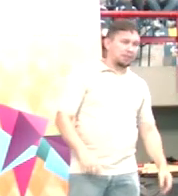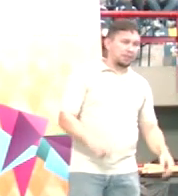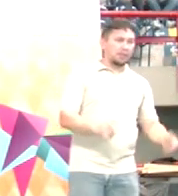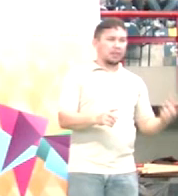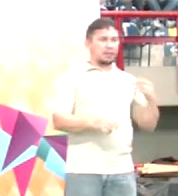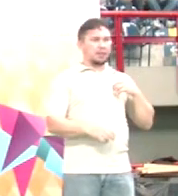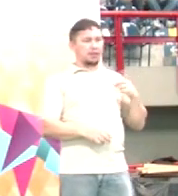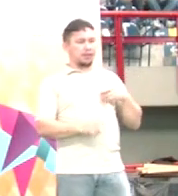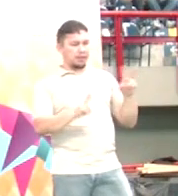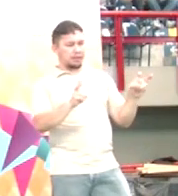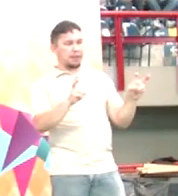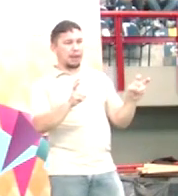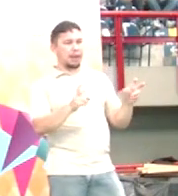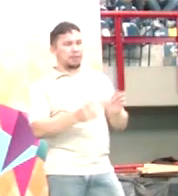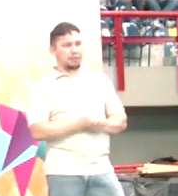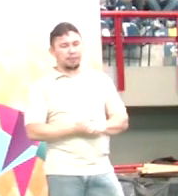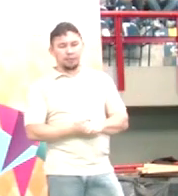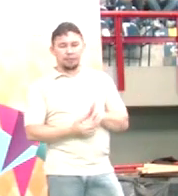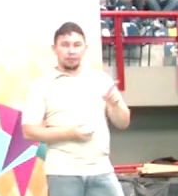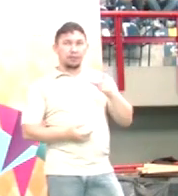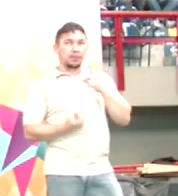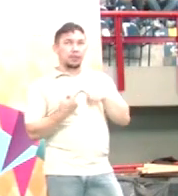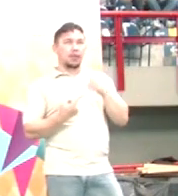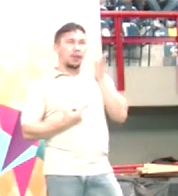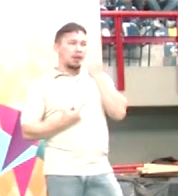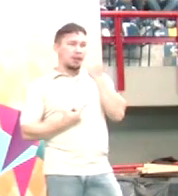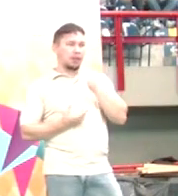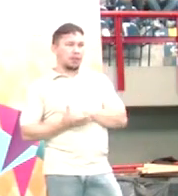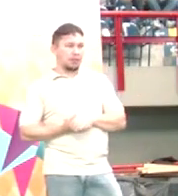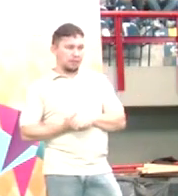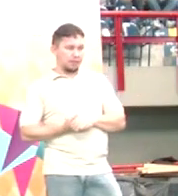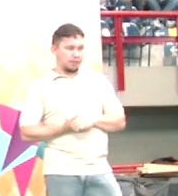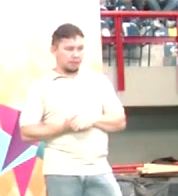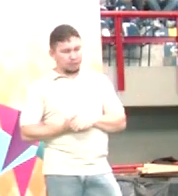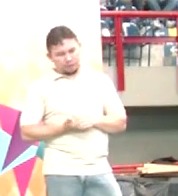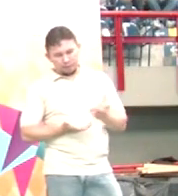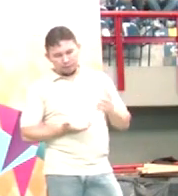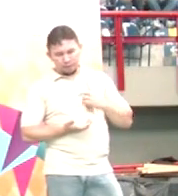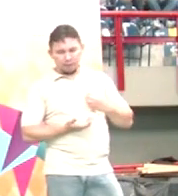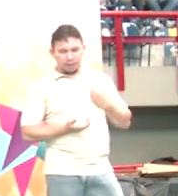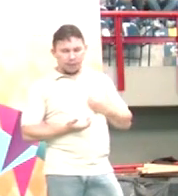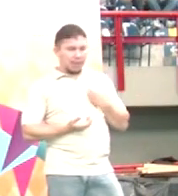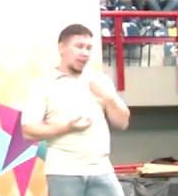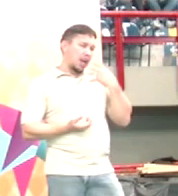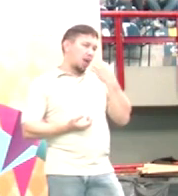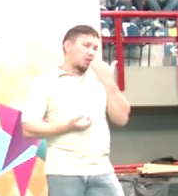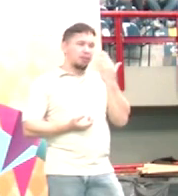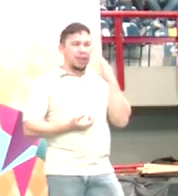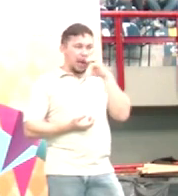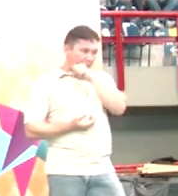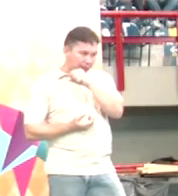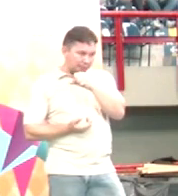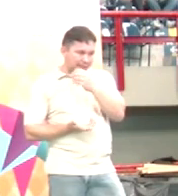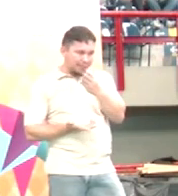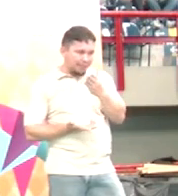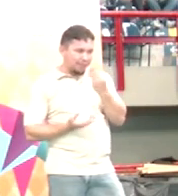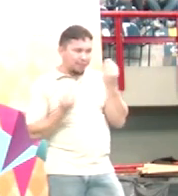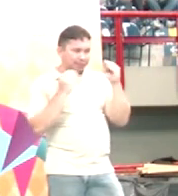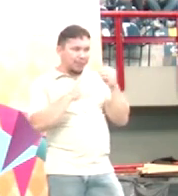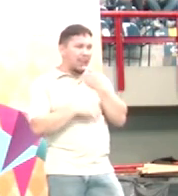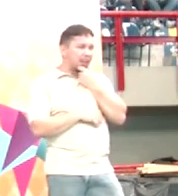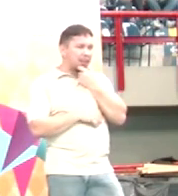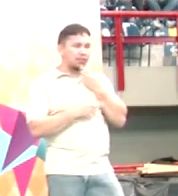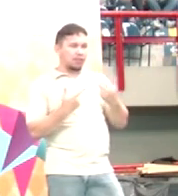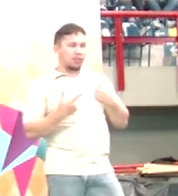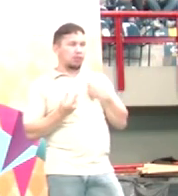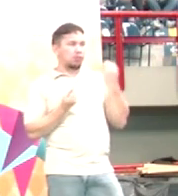Entre aspas. Se você vai colocar sobre alimentação, fast food, entre aspas. Não precisa